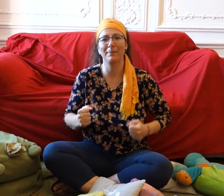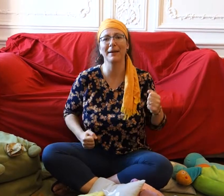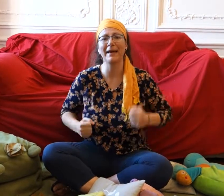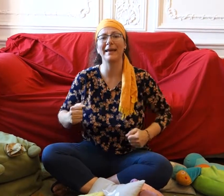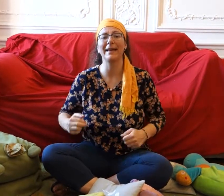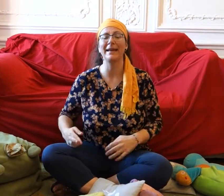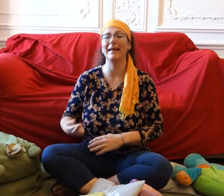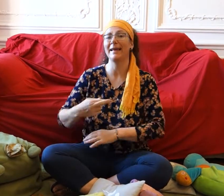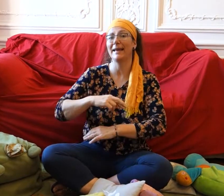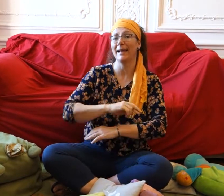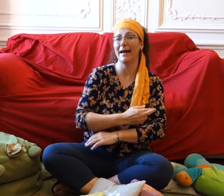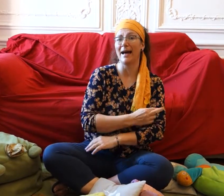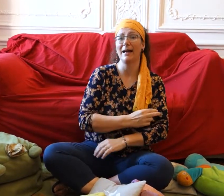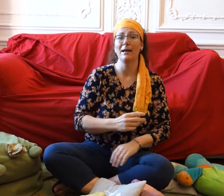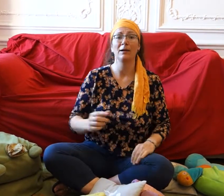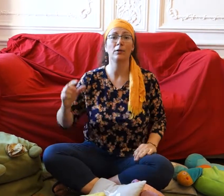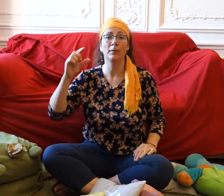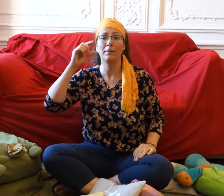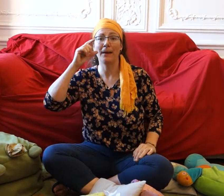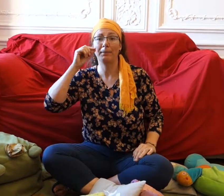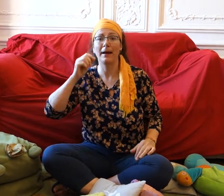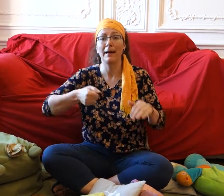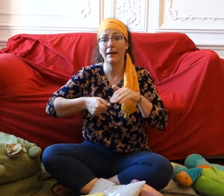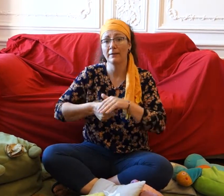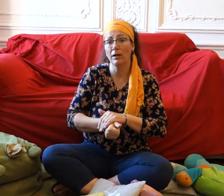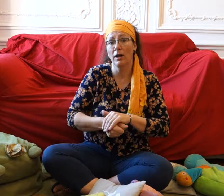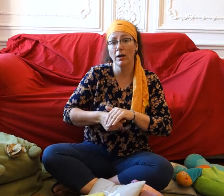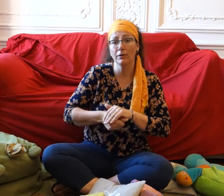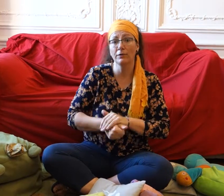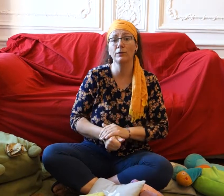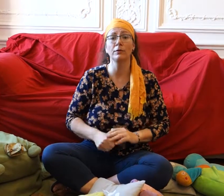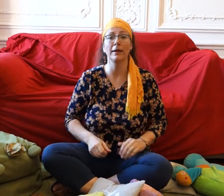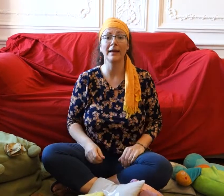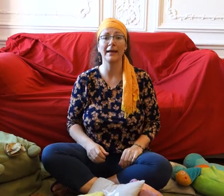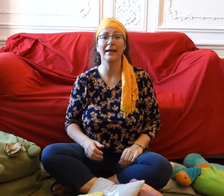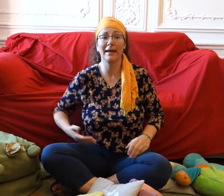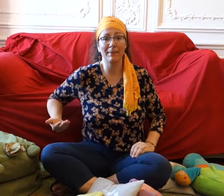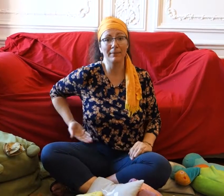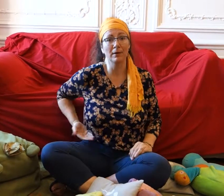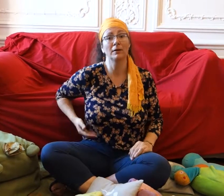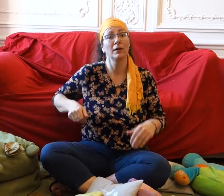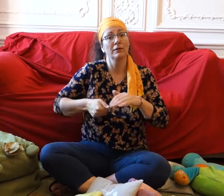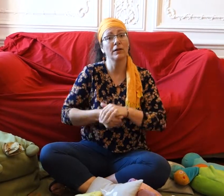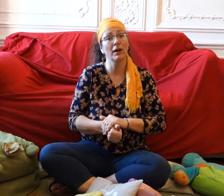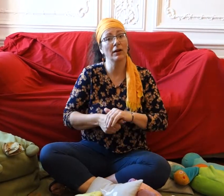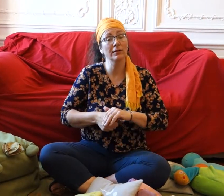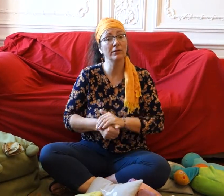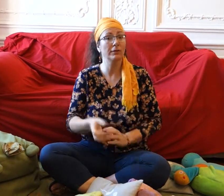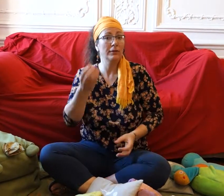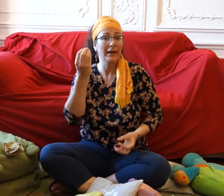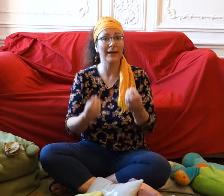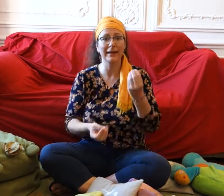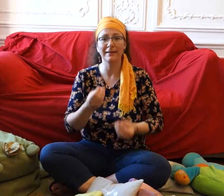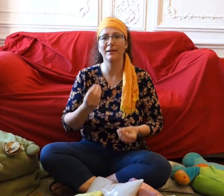après les rats. Le papa tortue et la maman tortue et les